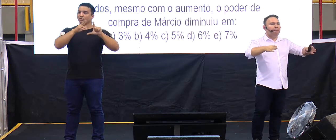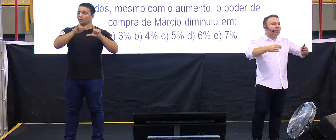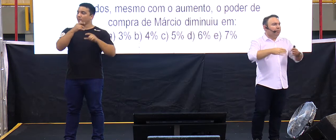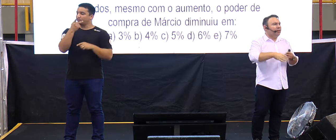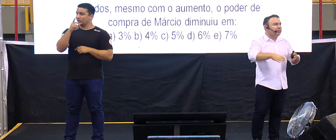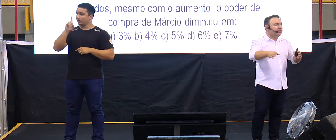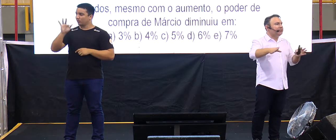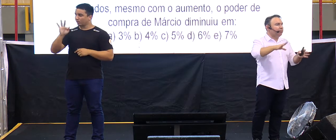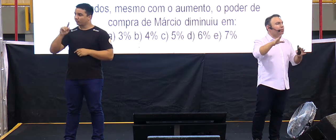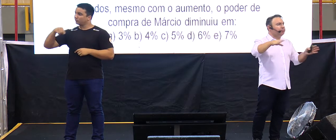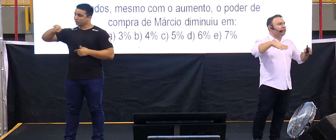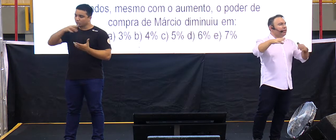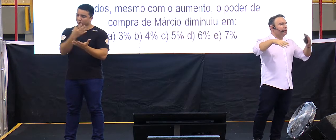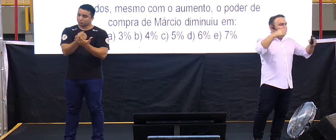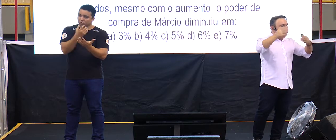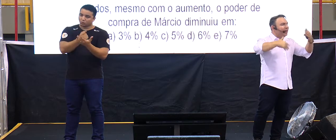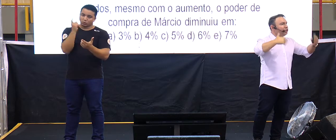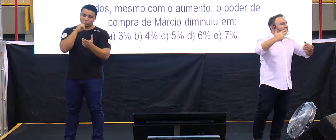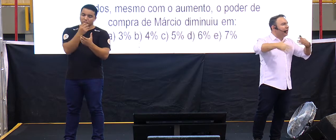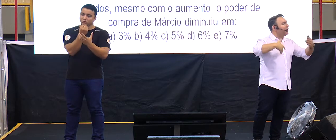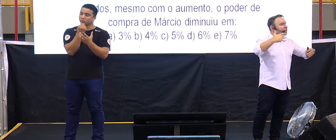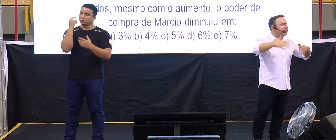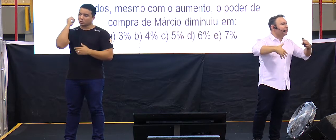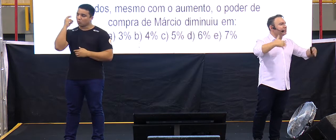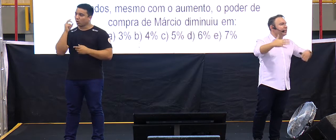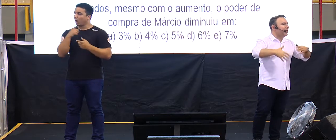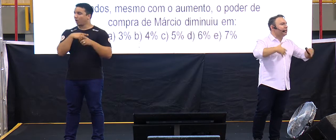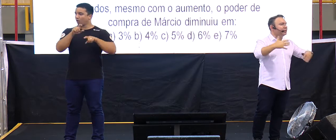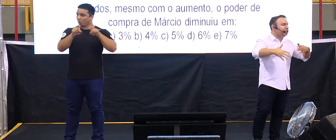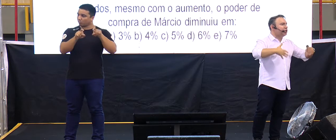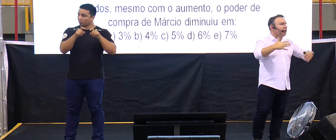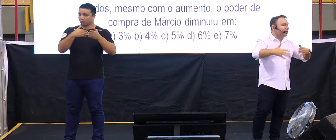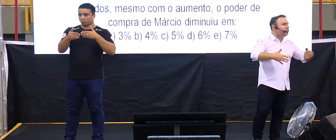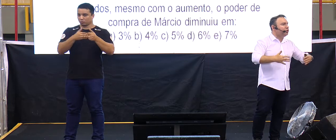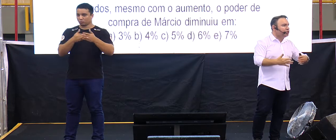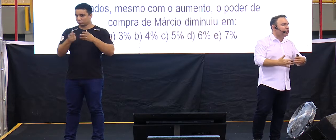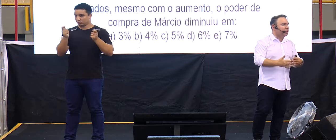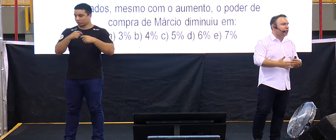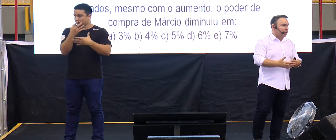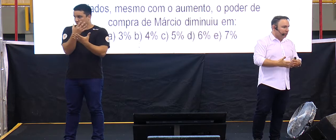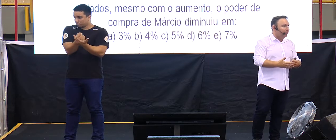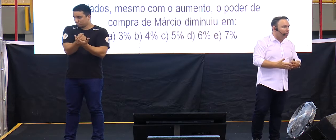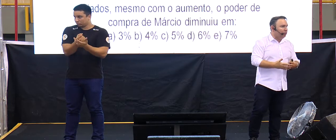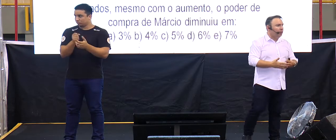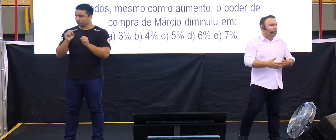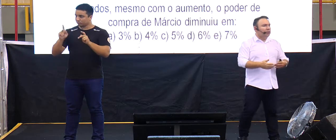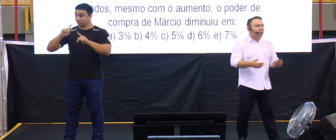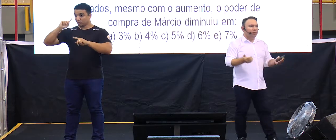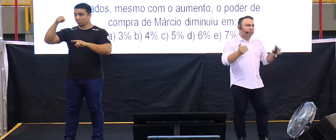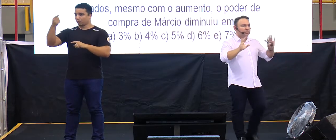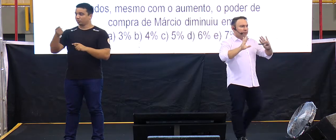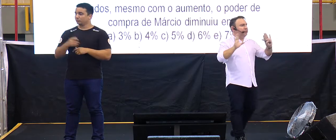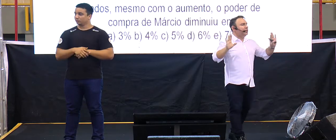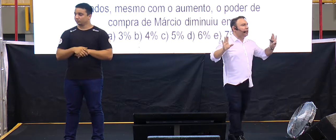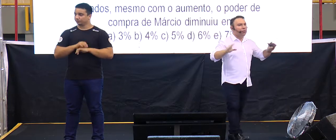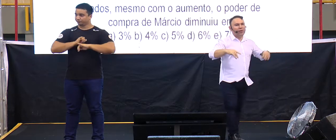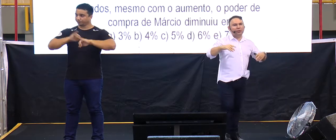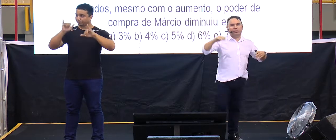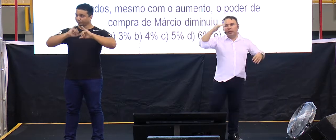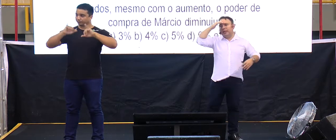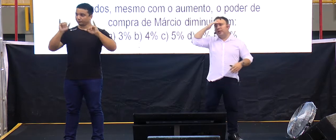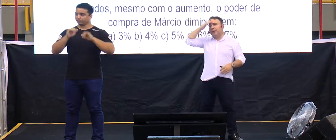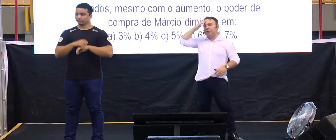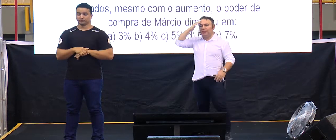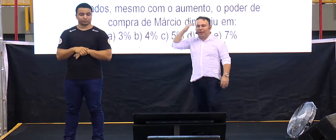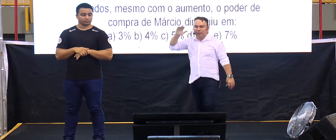PDF, para vocês depois poderem baixar e acessar e assistir a aula todinha, tá bom? Então, fiquem